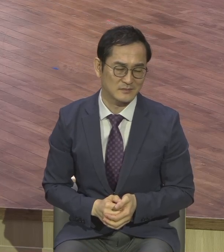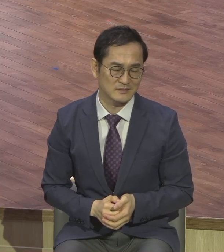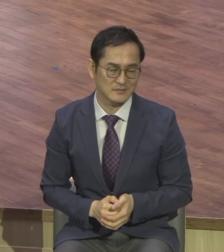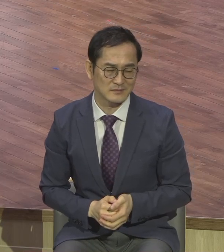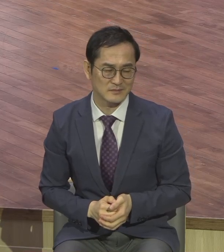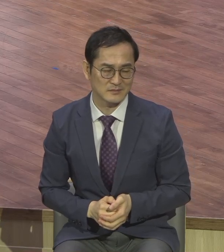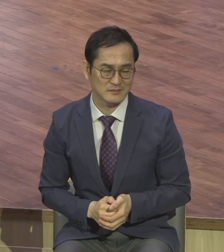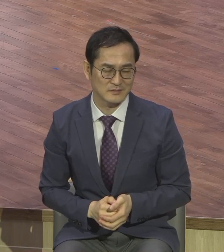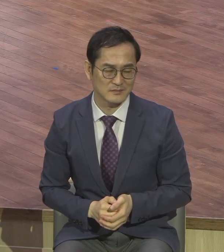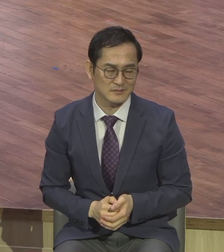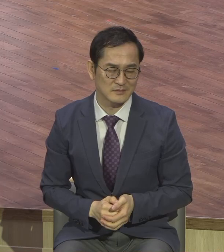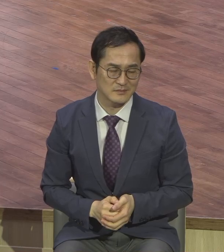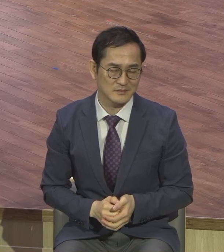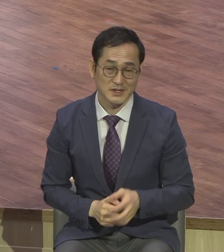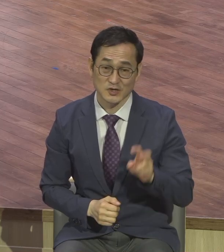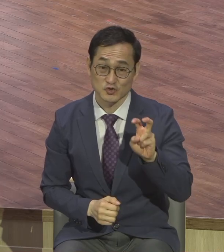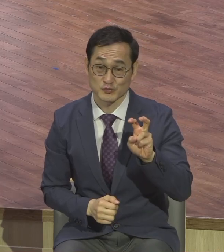죽었어요.